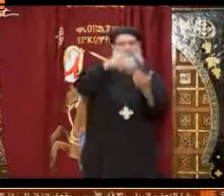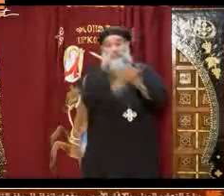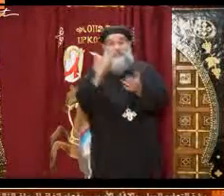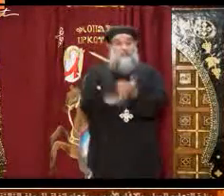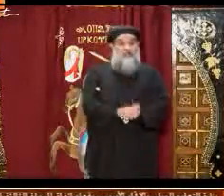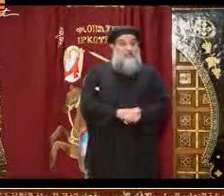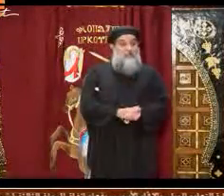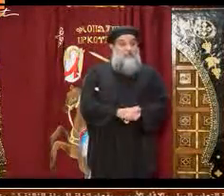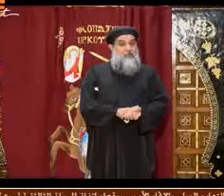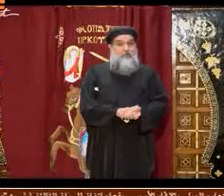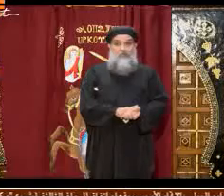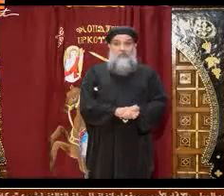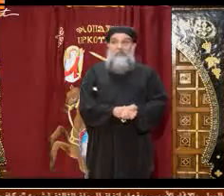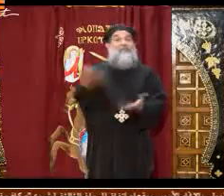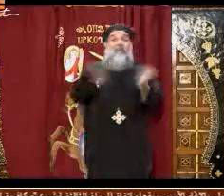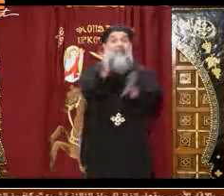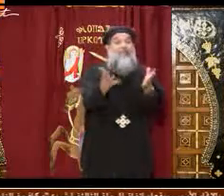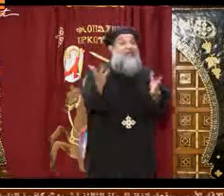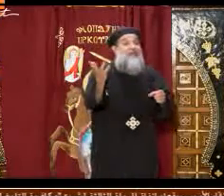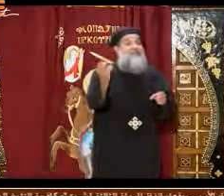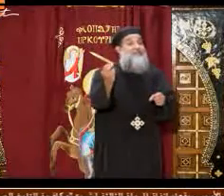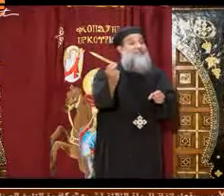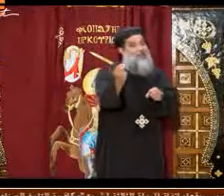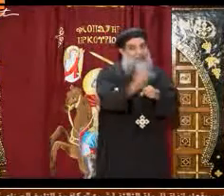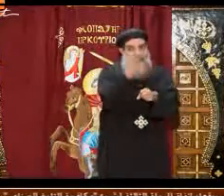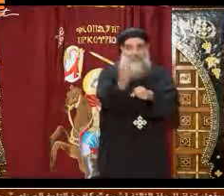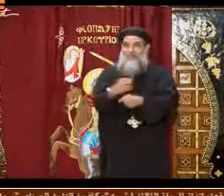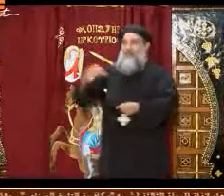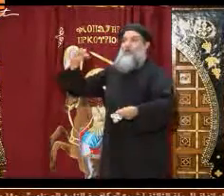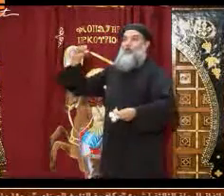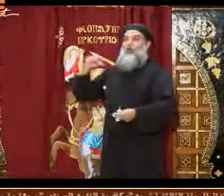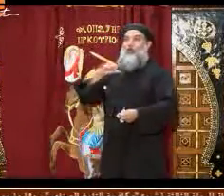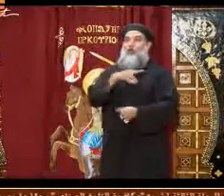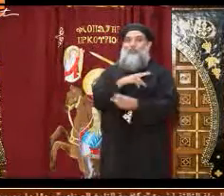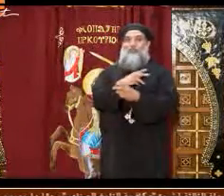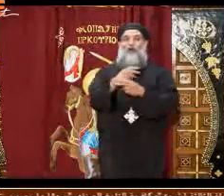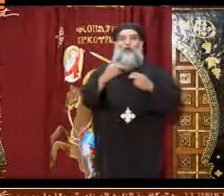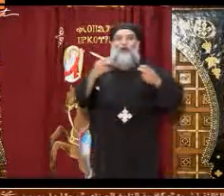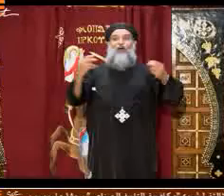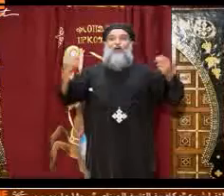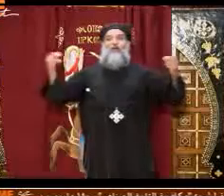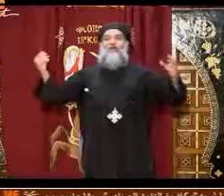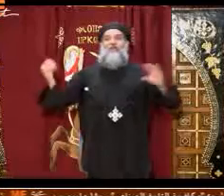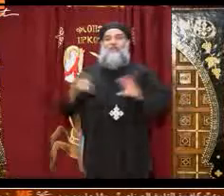نمتش. يبقى ده ايه؟ الخطيه خاطئه